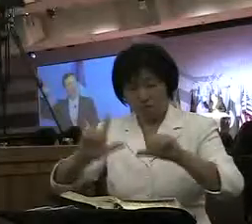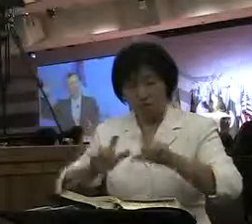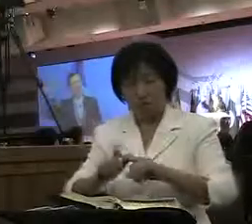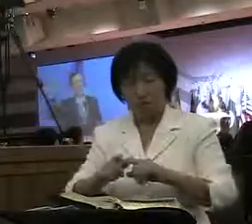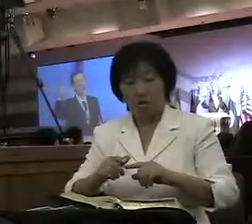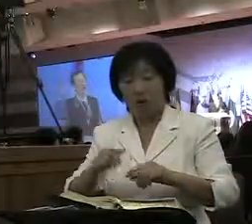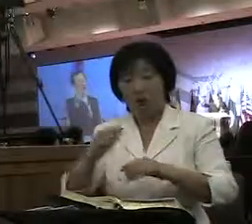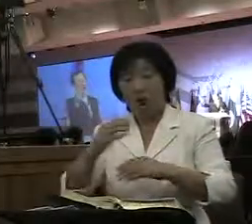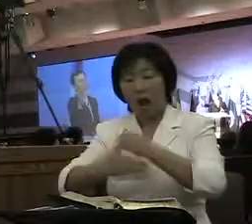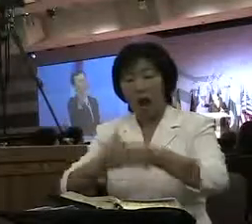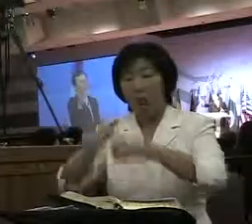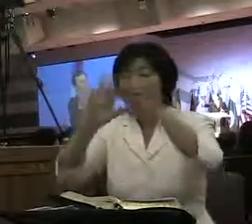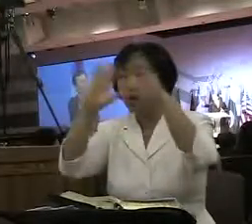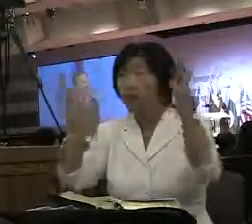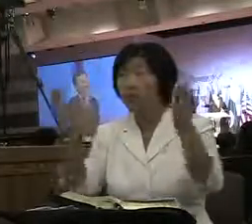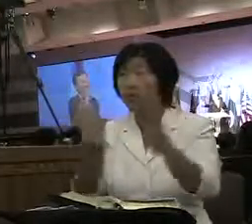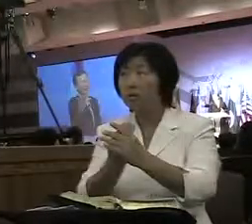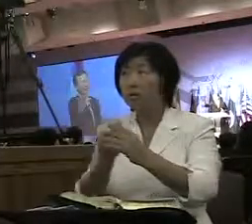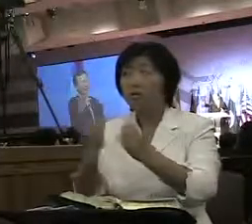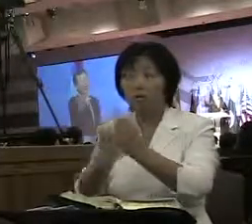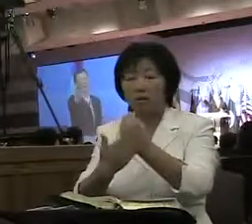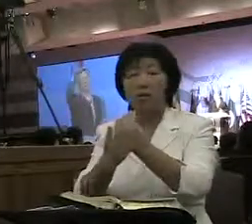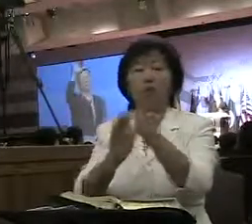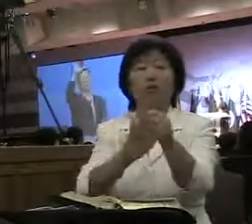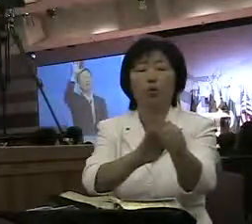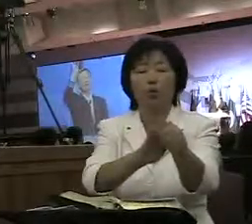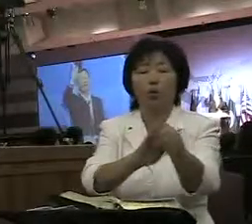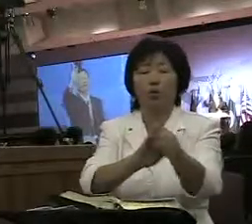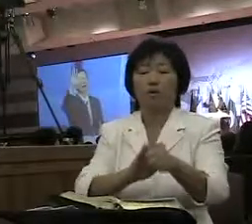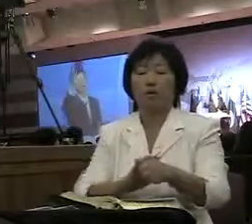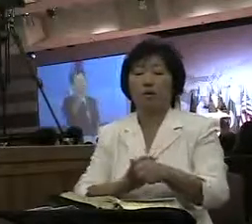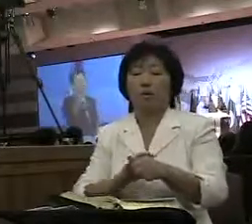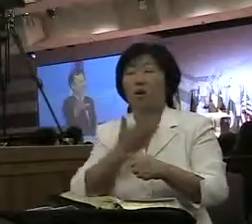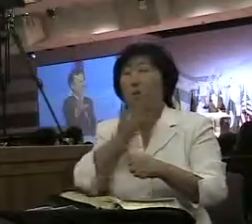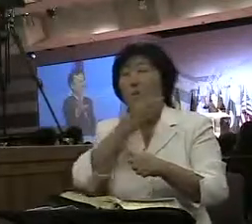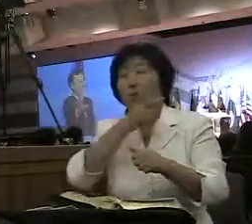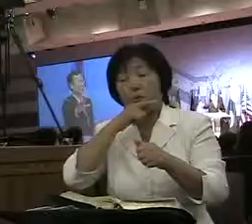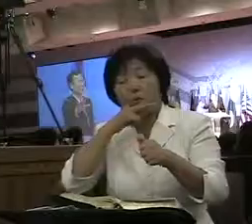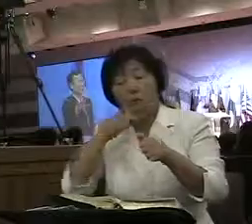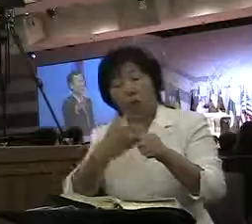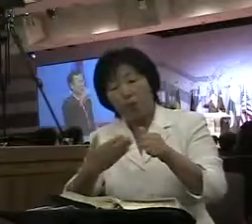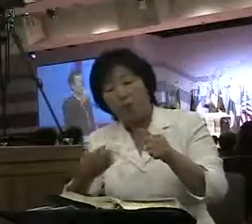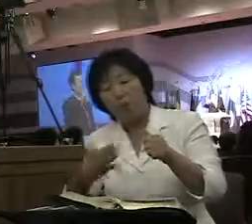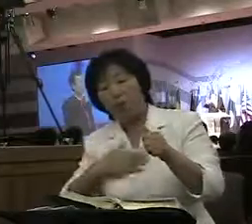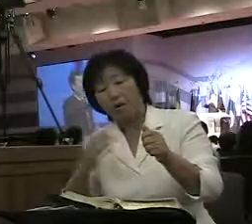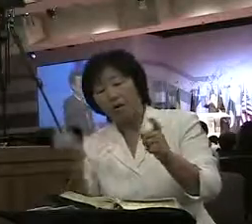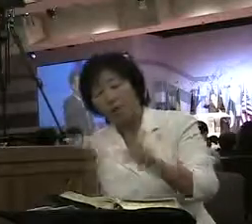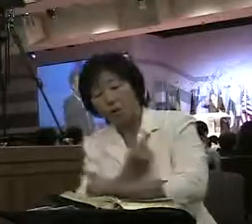하나님이 전적으로 은혜의 손으로 터치하셔서 그의 보혈로 나를 고쳐주시고